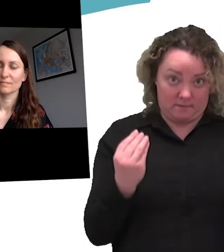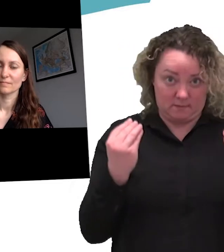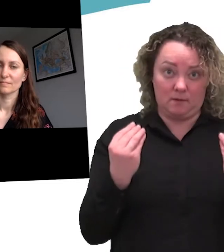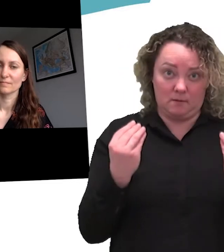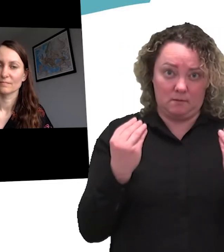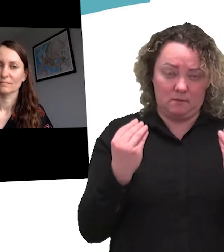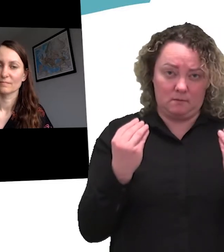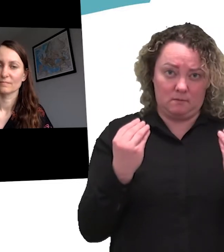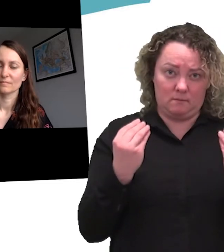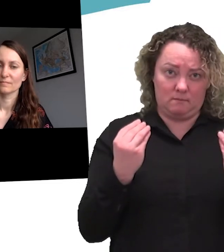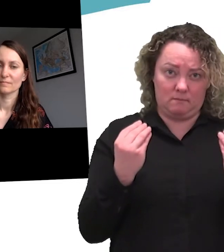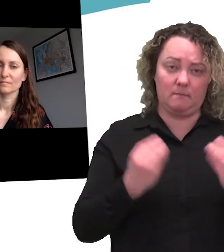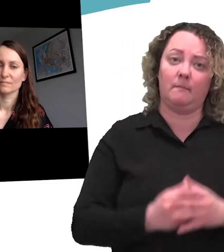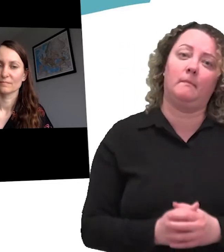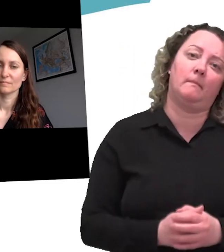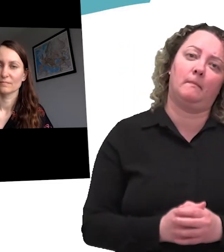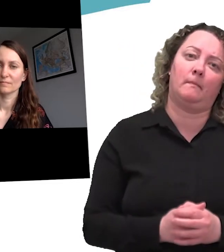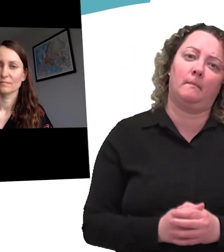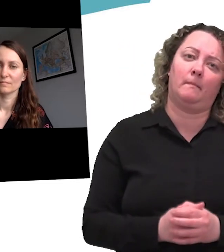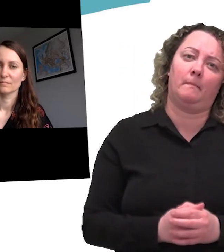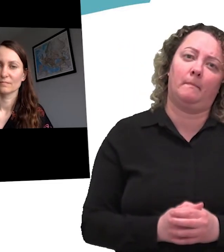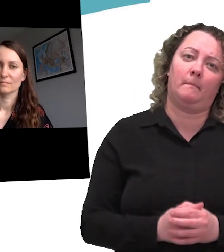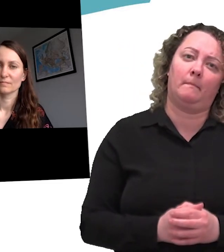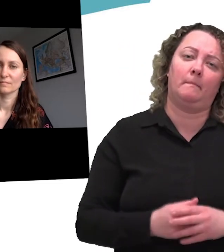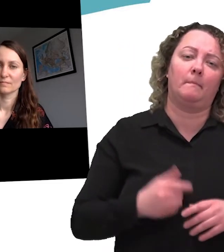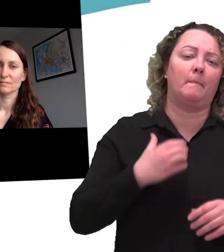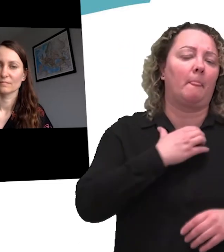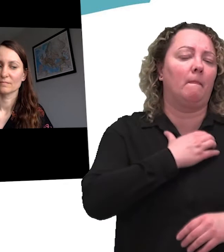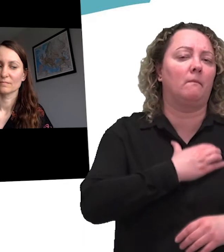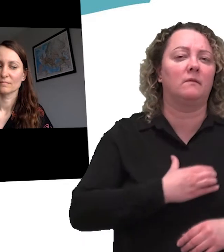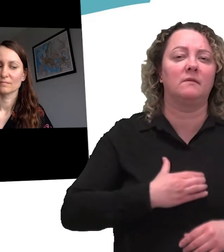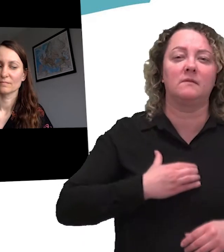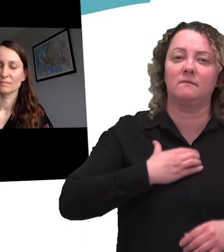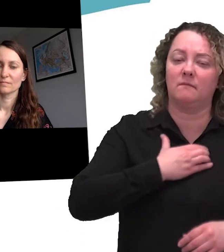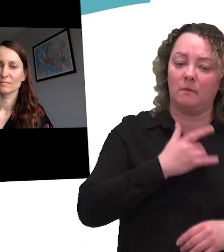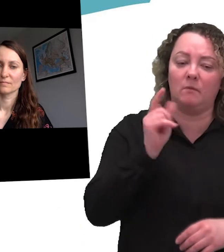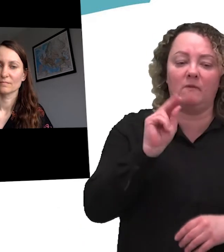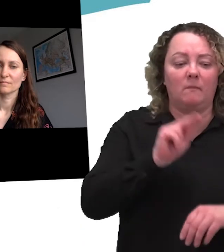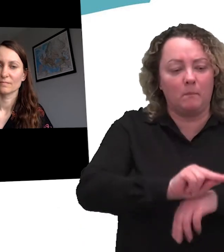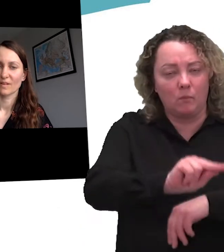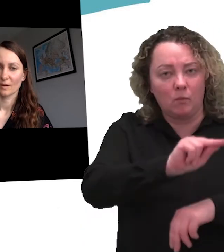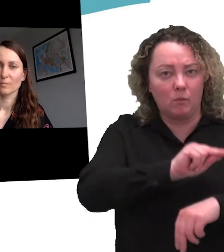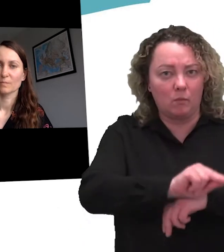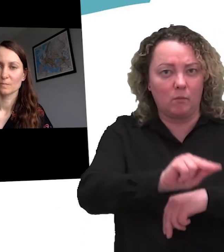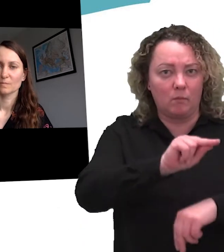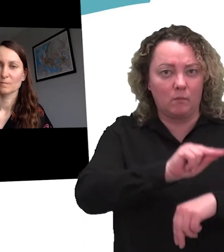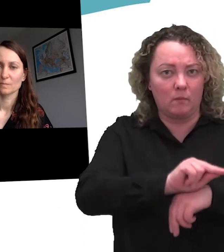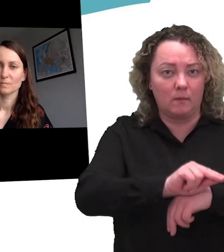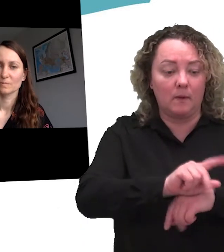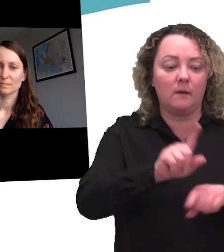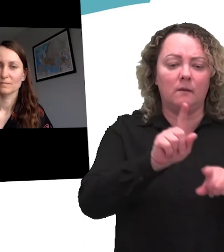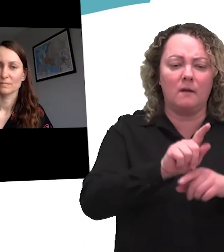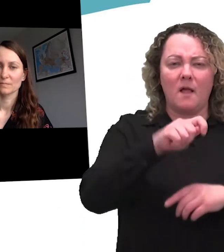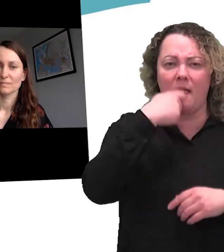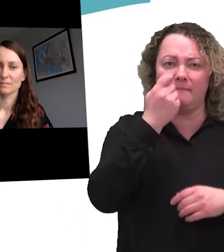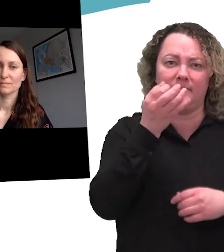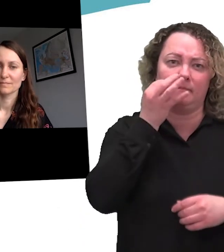Ir labai svarbu mokyti vaikus mėgautis tuo. Taip. Tai